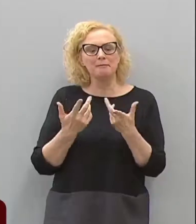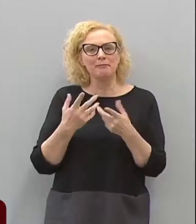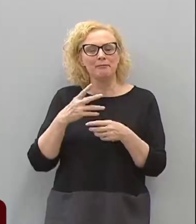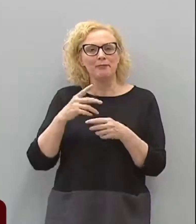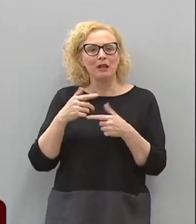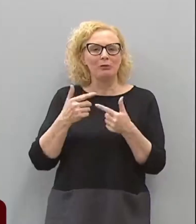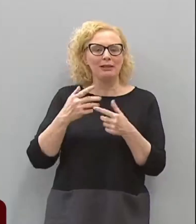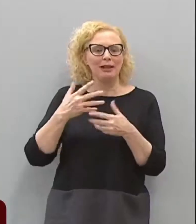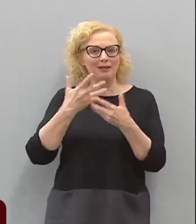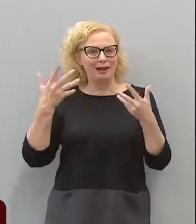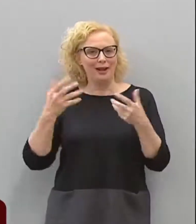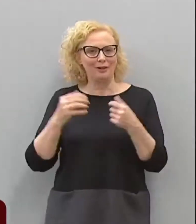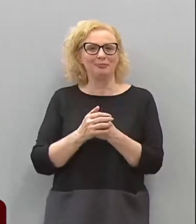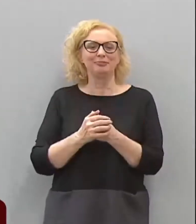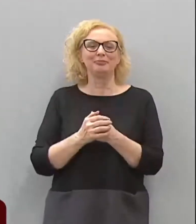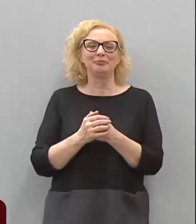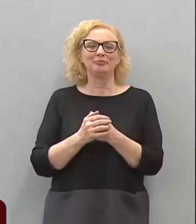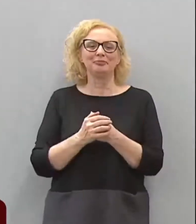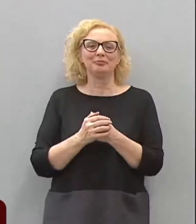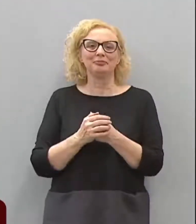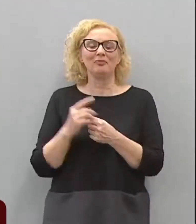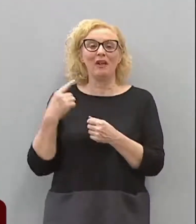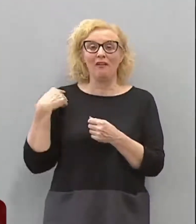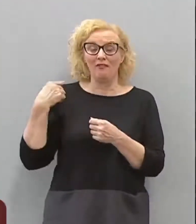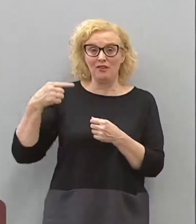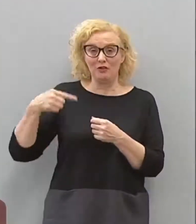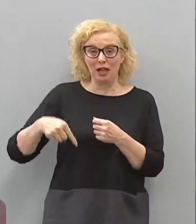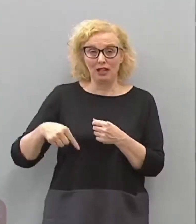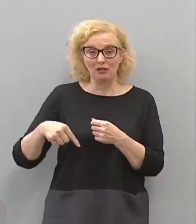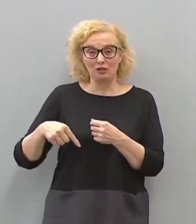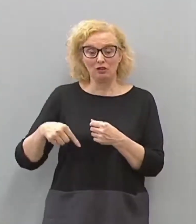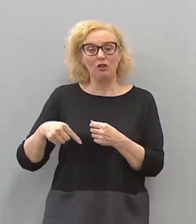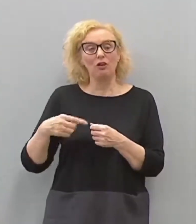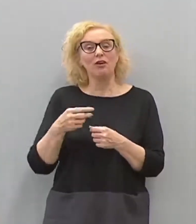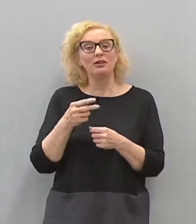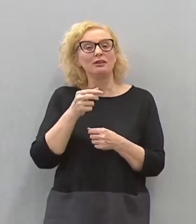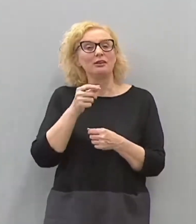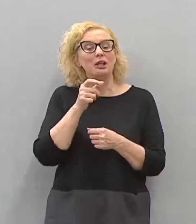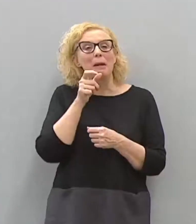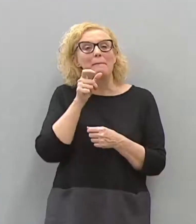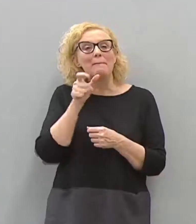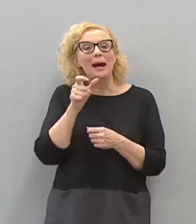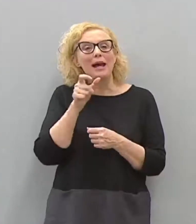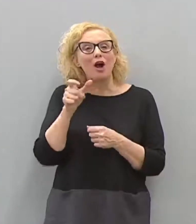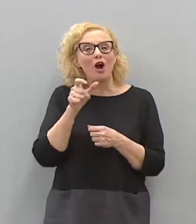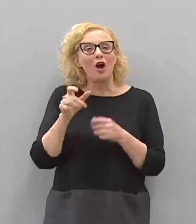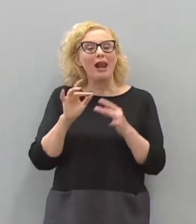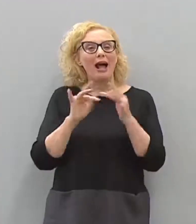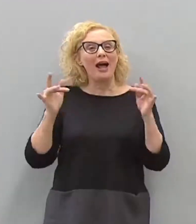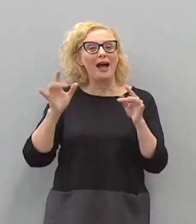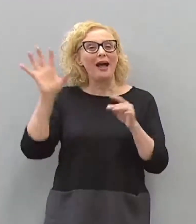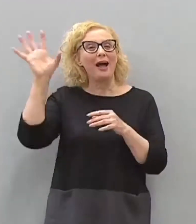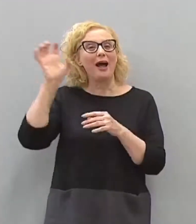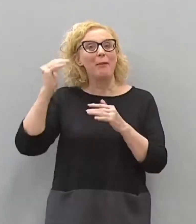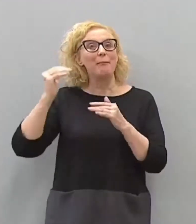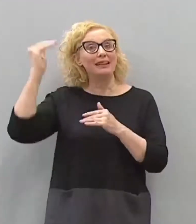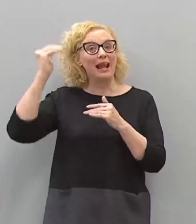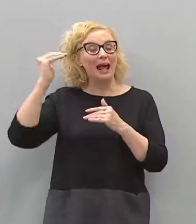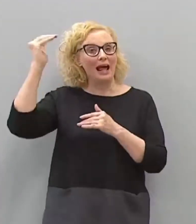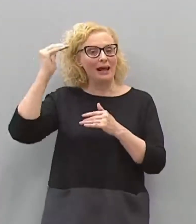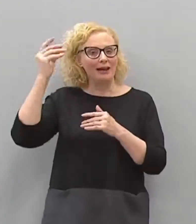di cosa stiamo parlando fino ad oggi termine banda larga sottintendeva le connessioni in